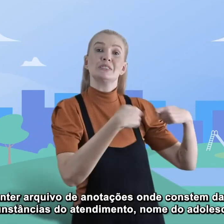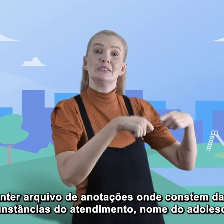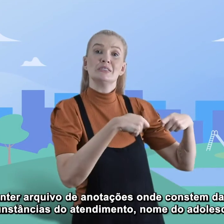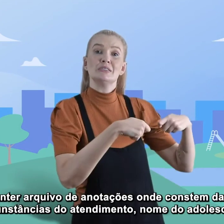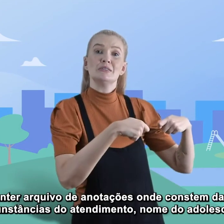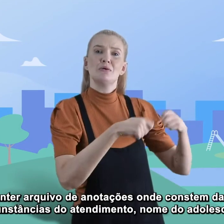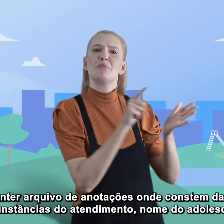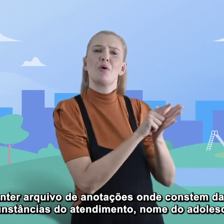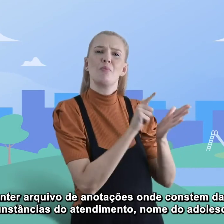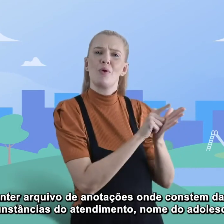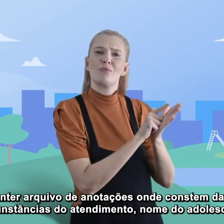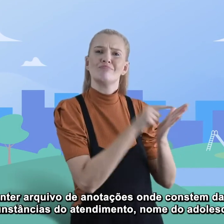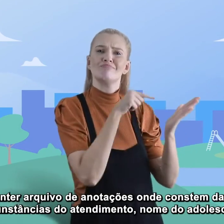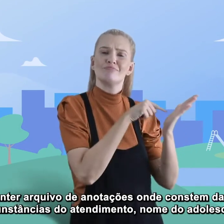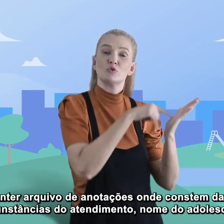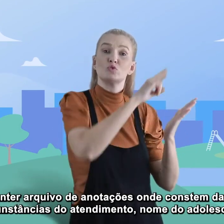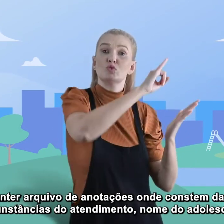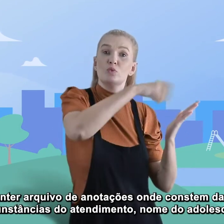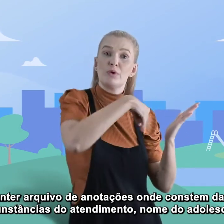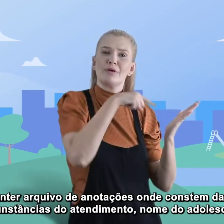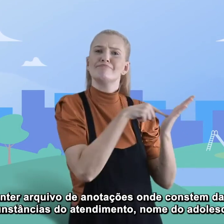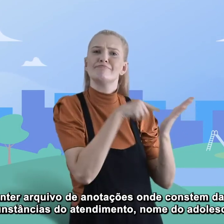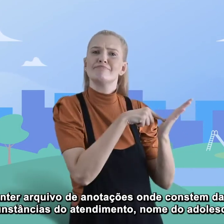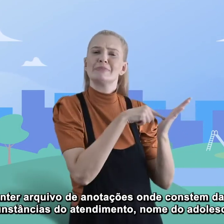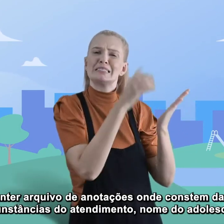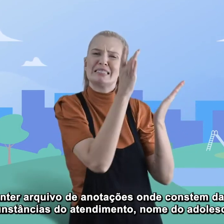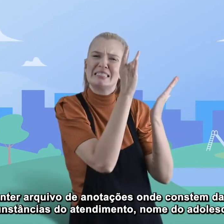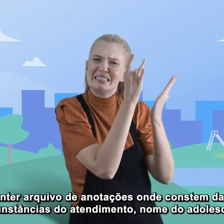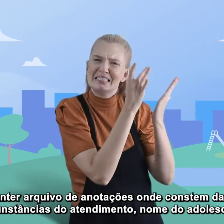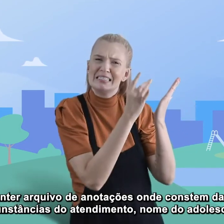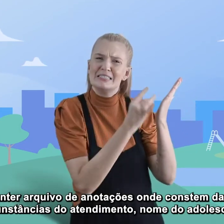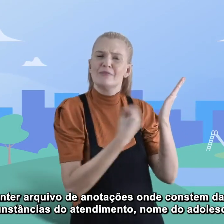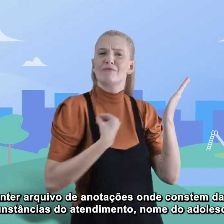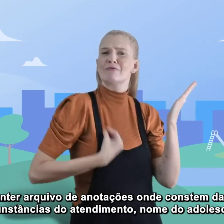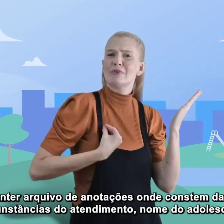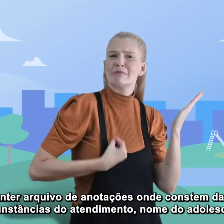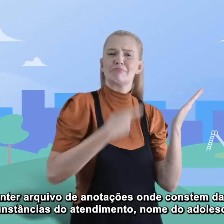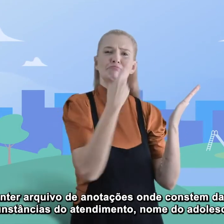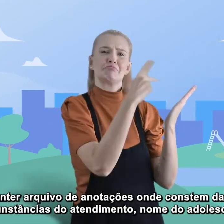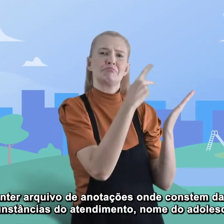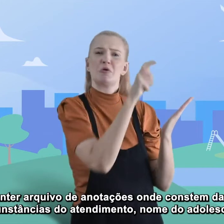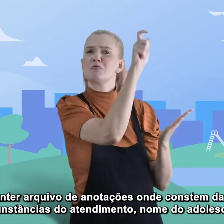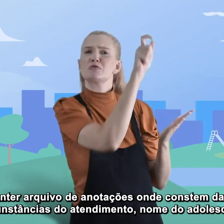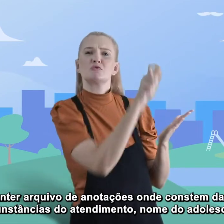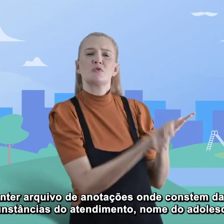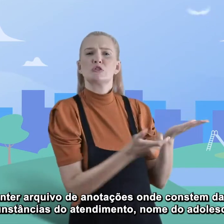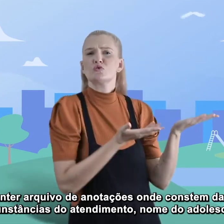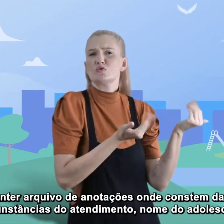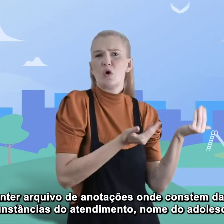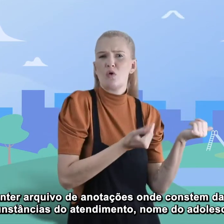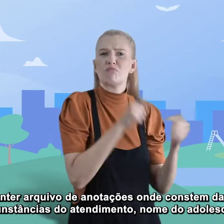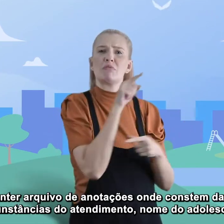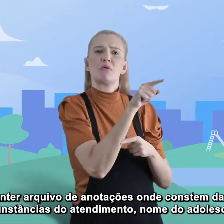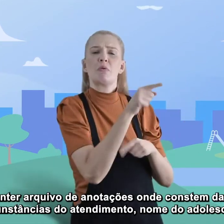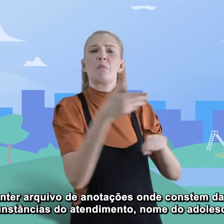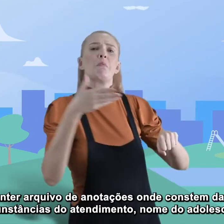Manter arquivo de anotações, onde constem data e circunstâncias do atendimento, nome do